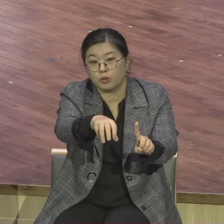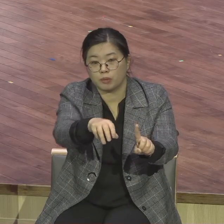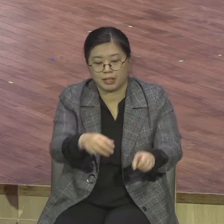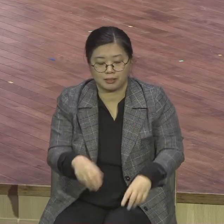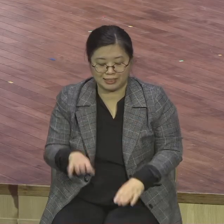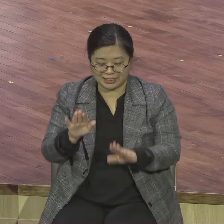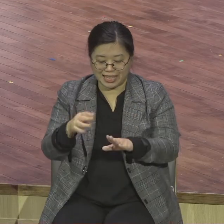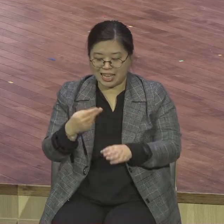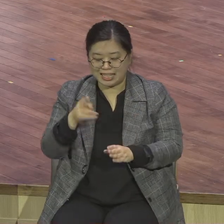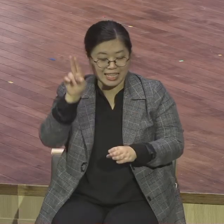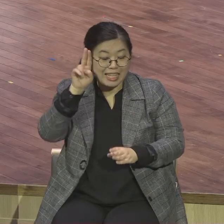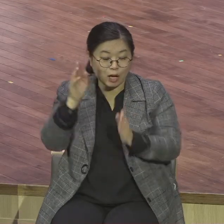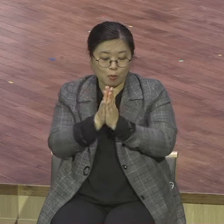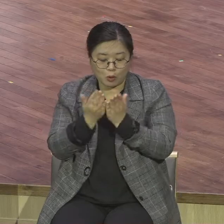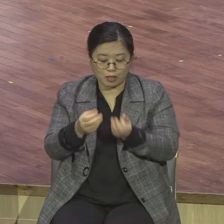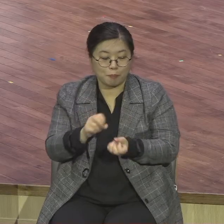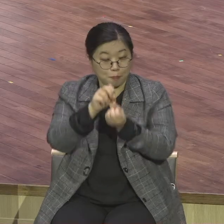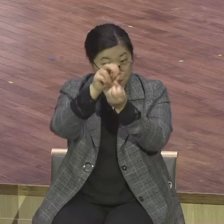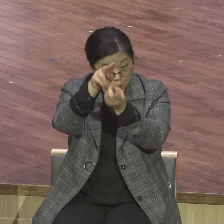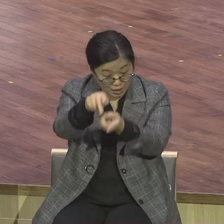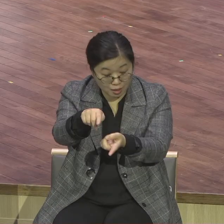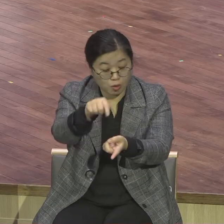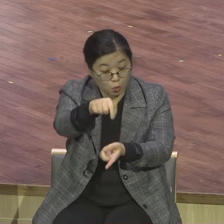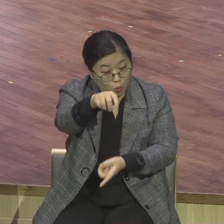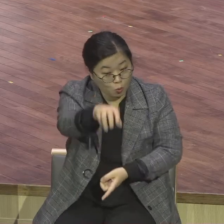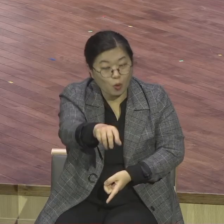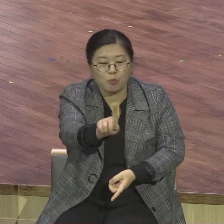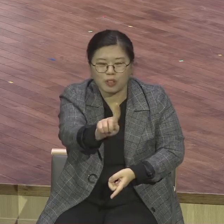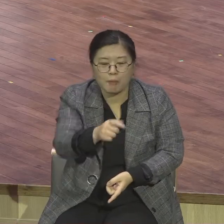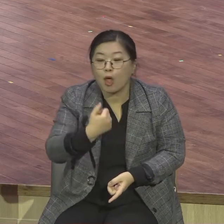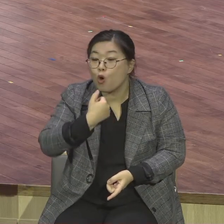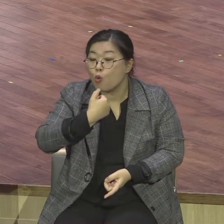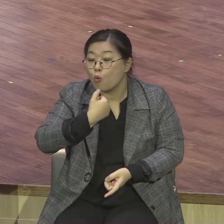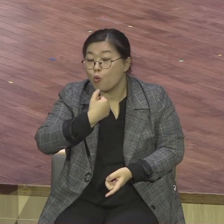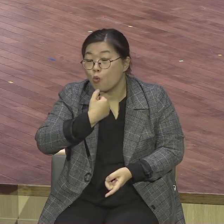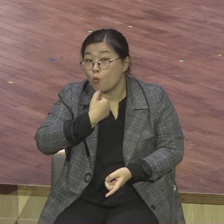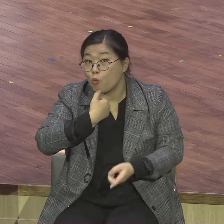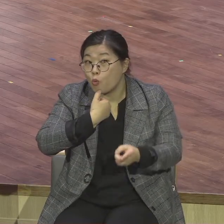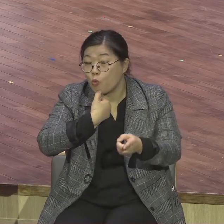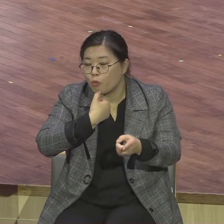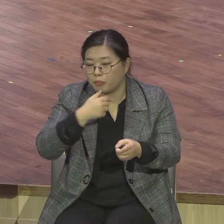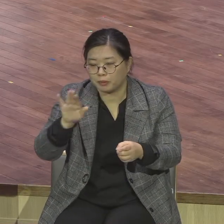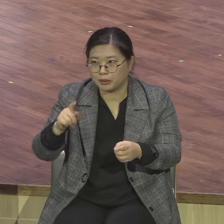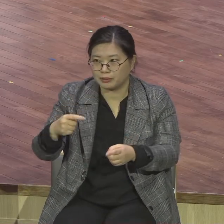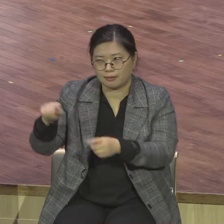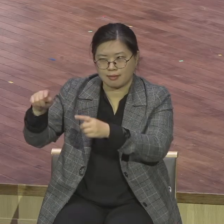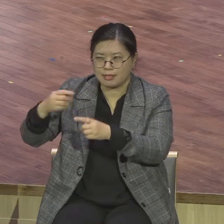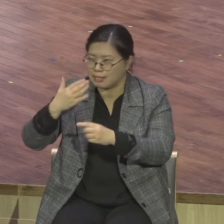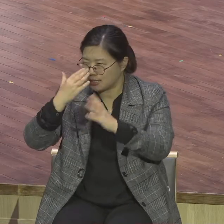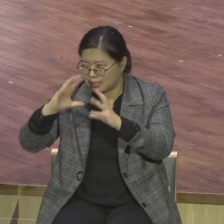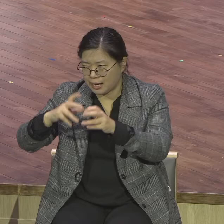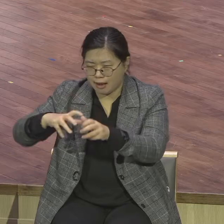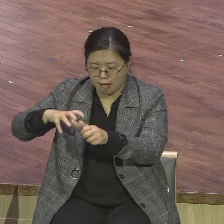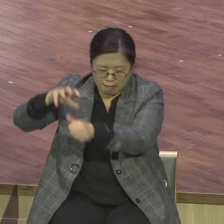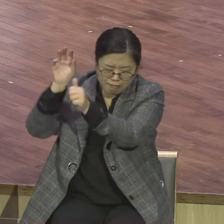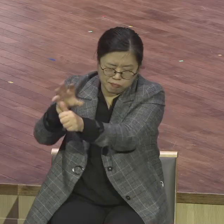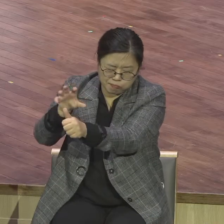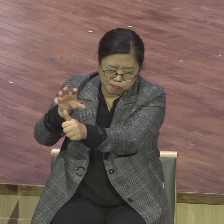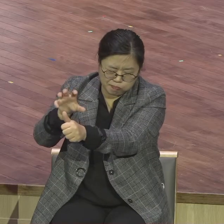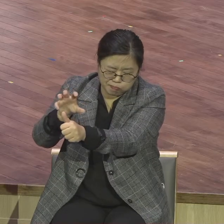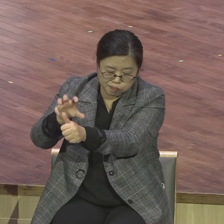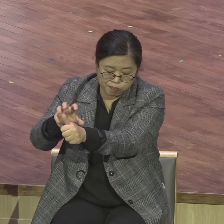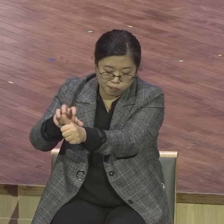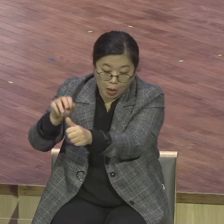이 박해를 피해서 로마이라고 하는 이 제국 각 지역으로 싹 다